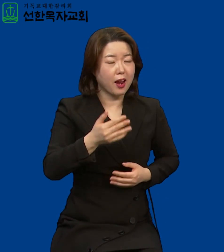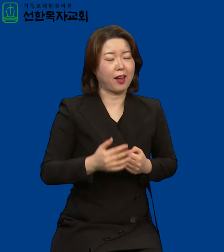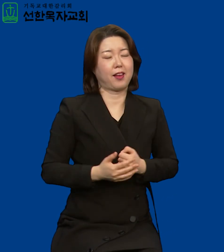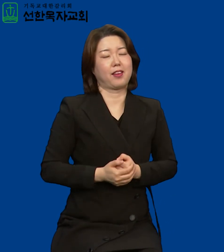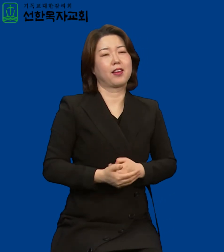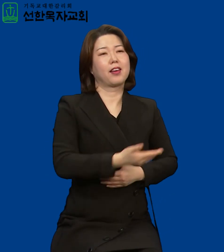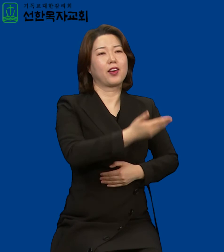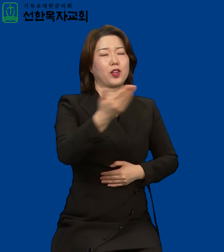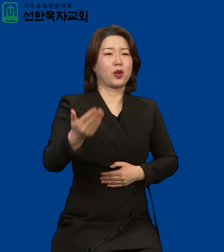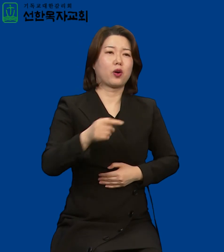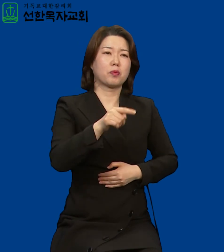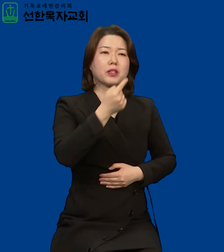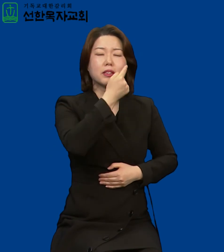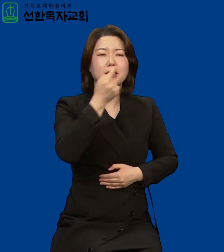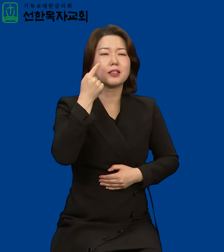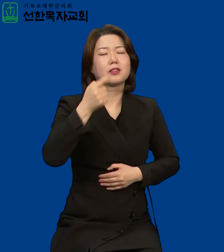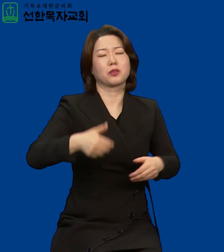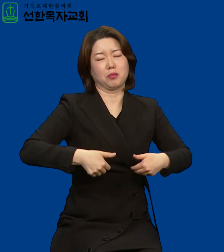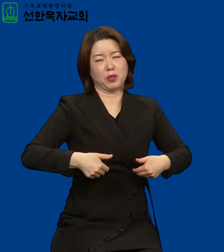여러분에게 그 증거가 있어야 돼요.